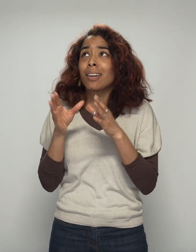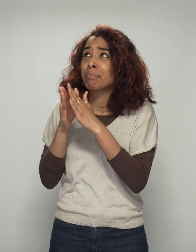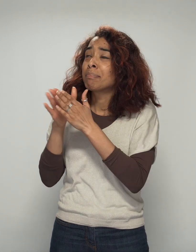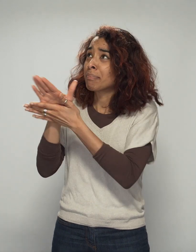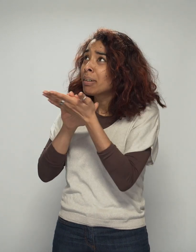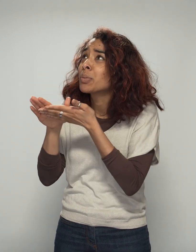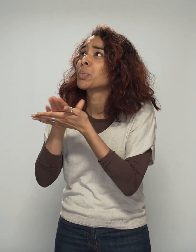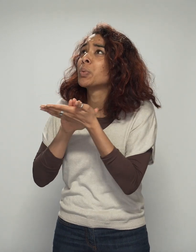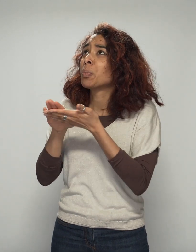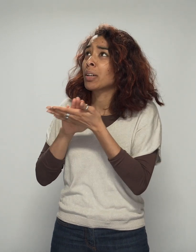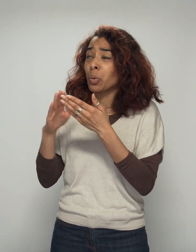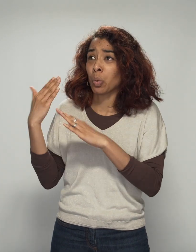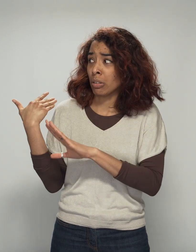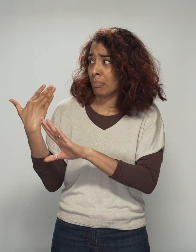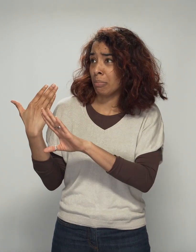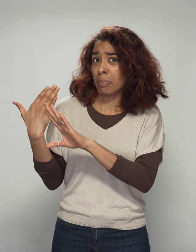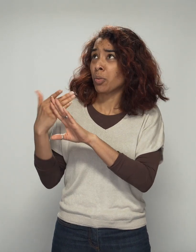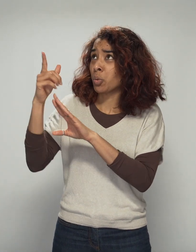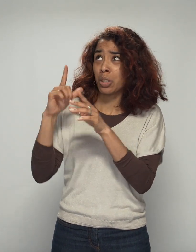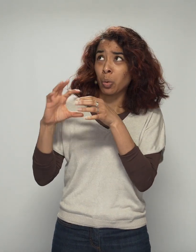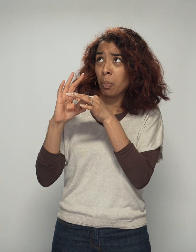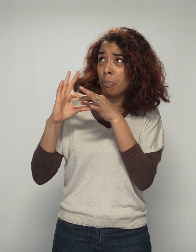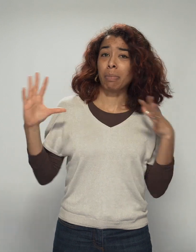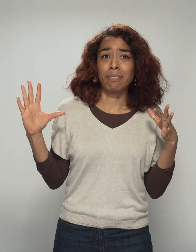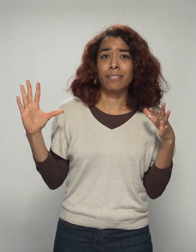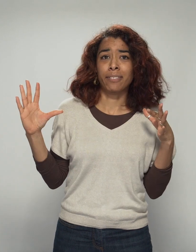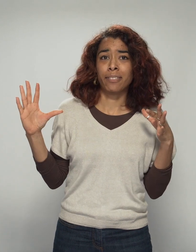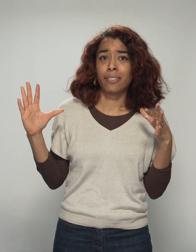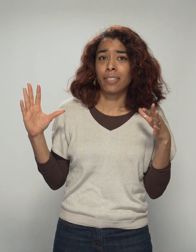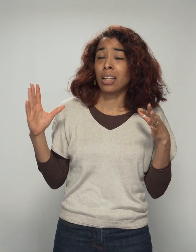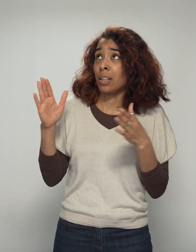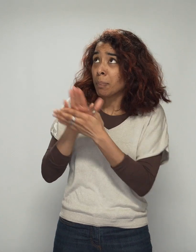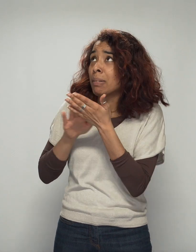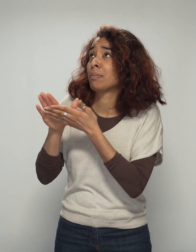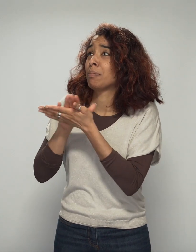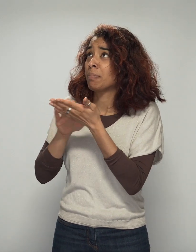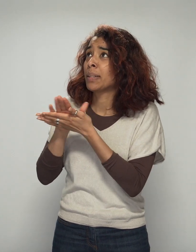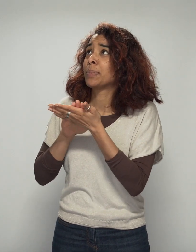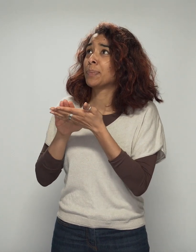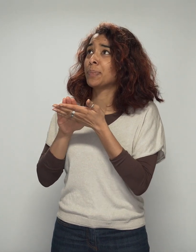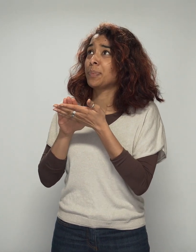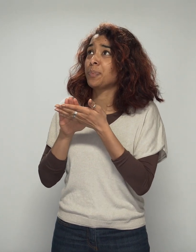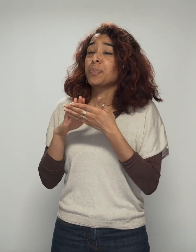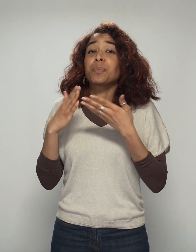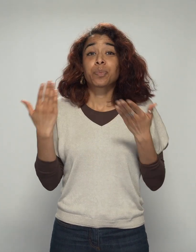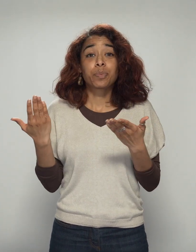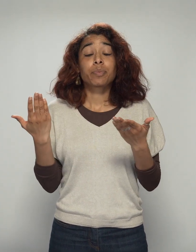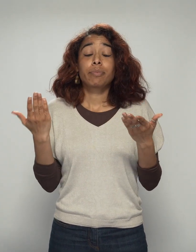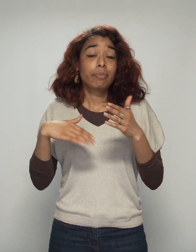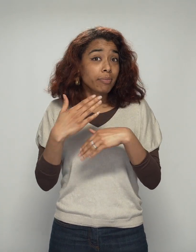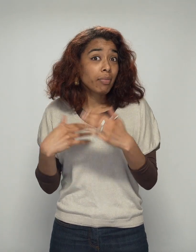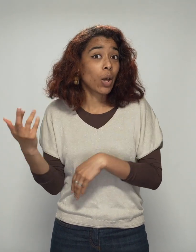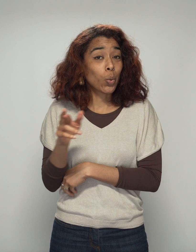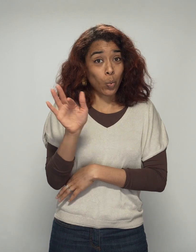pleuré, je lui ai demandé pardon pour toute la vie menée jusqu'ici sans lui, où je l'avais mis de côté en fait.